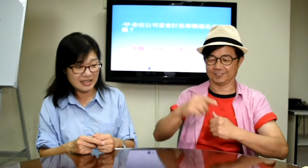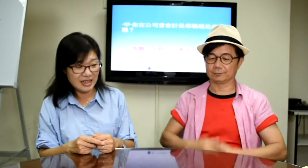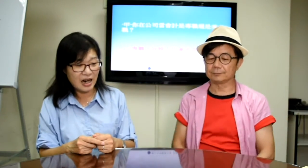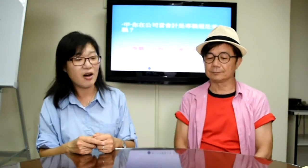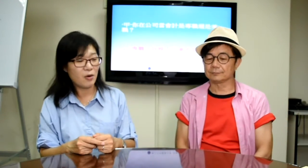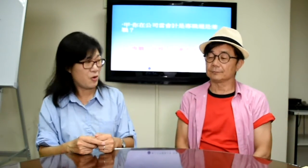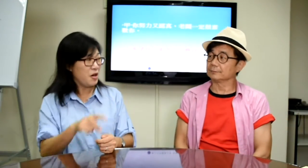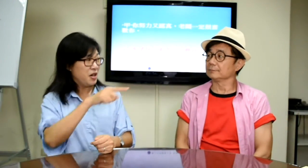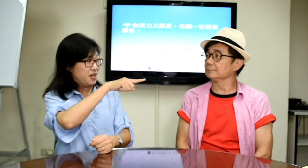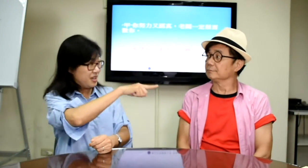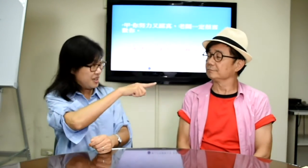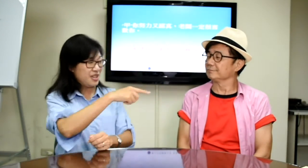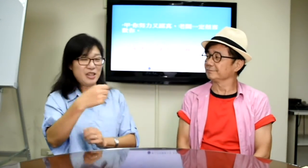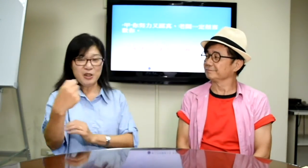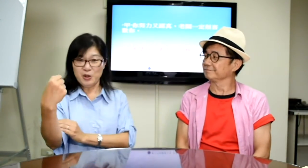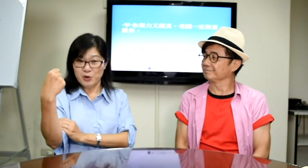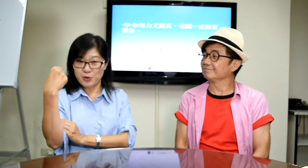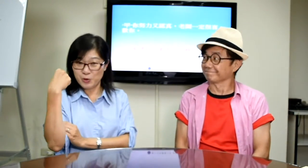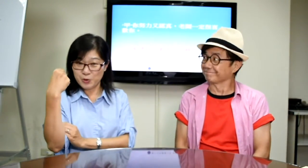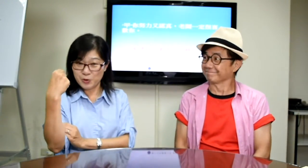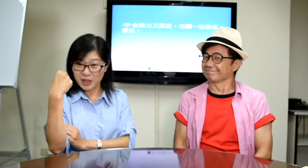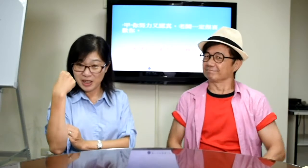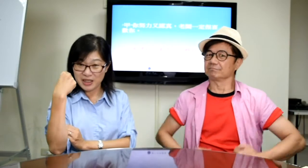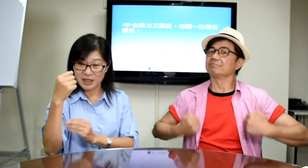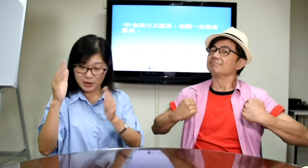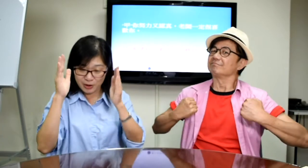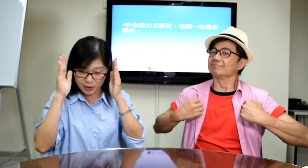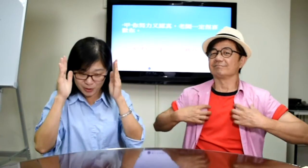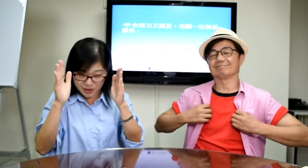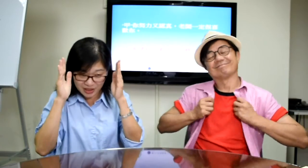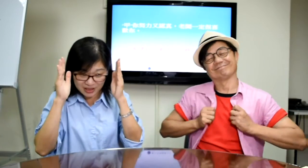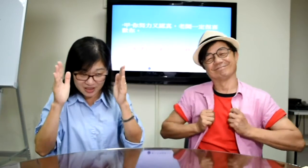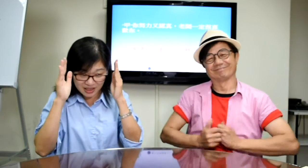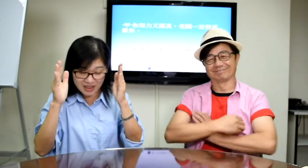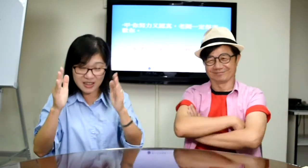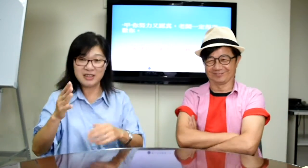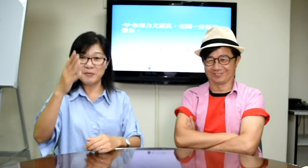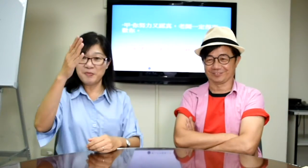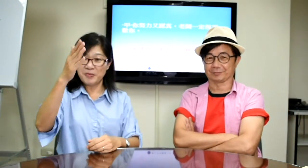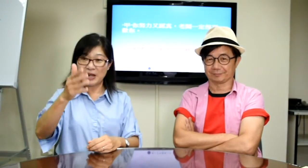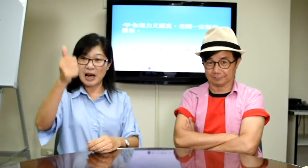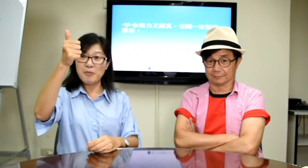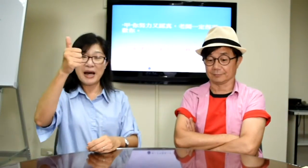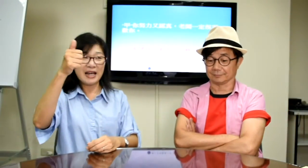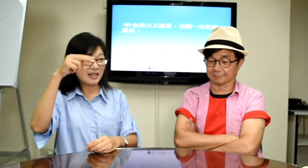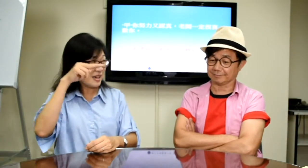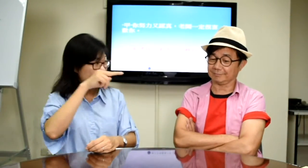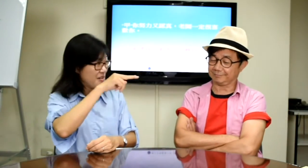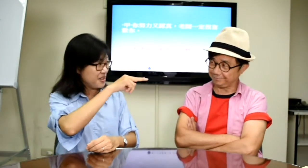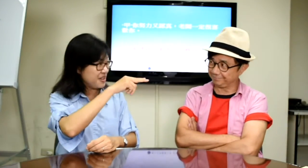教，你努力又认真，老板看到你一